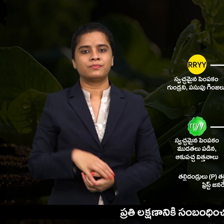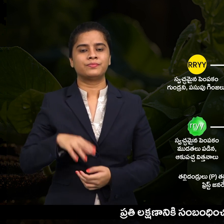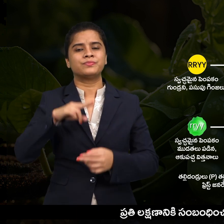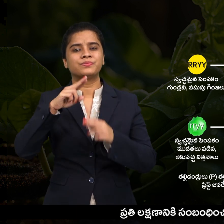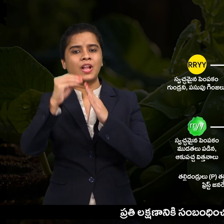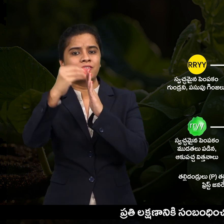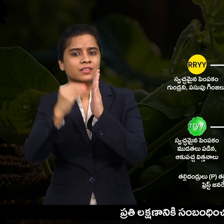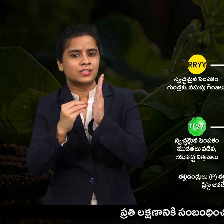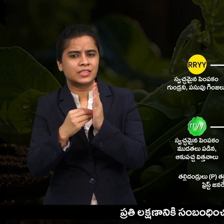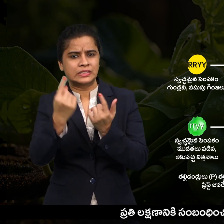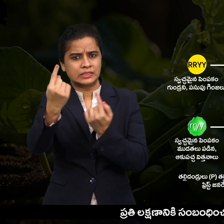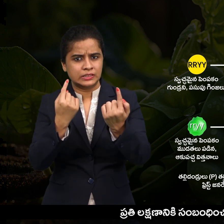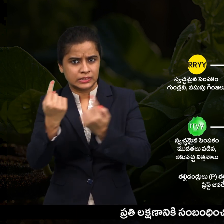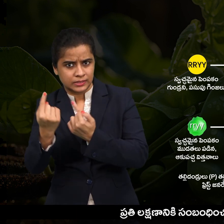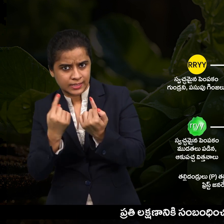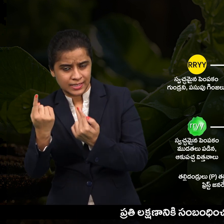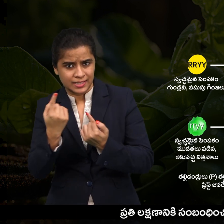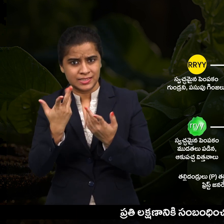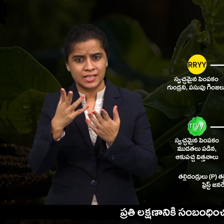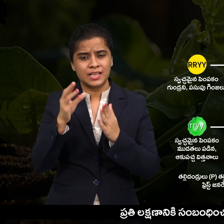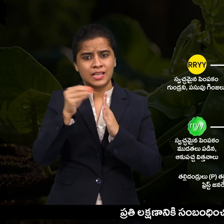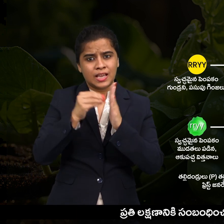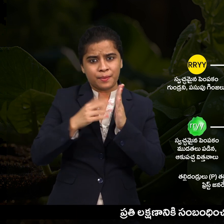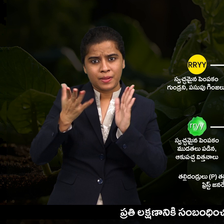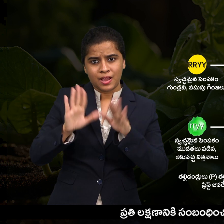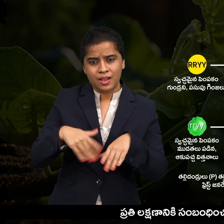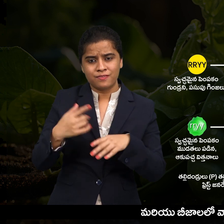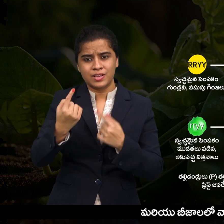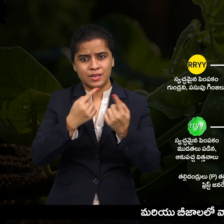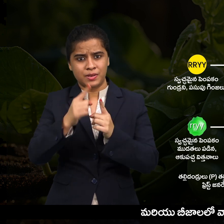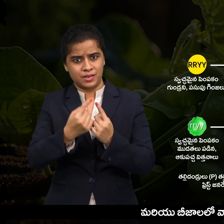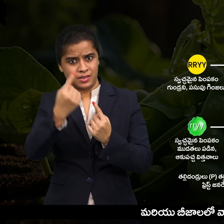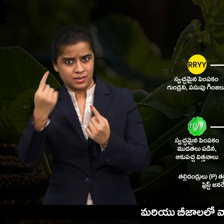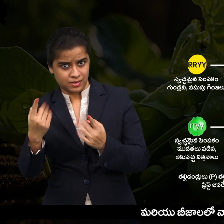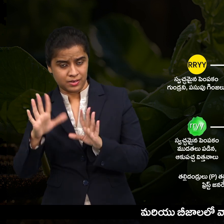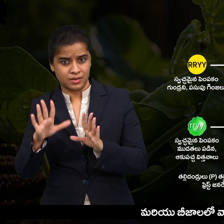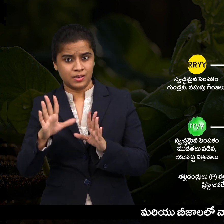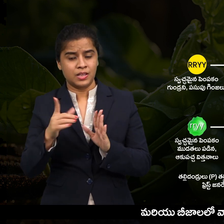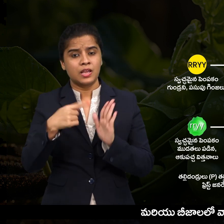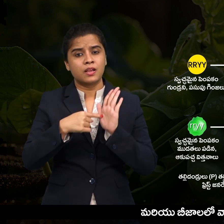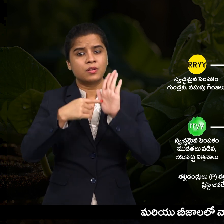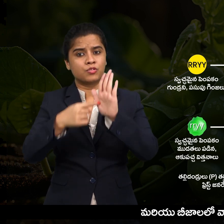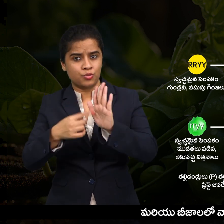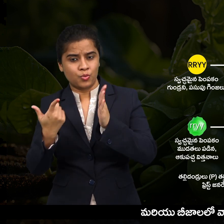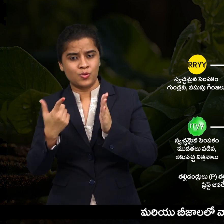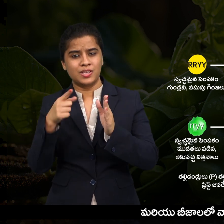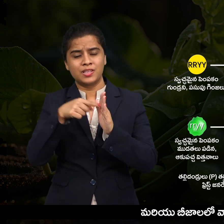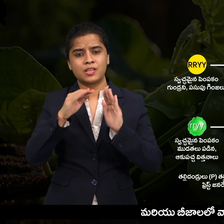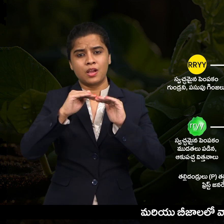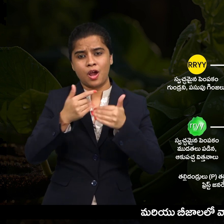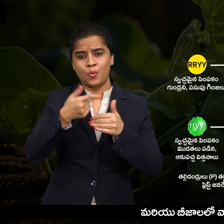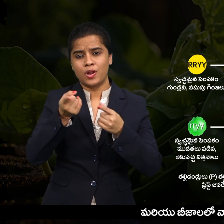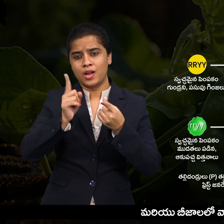ప్రతి లక్షణానికి సంబంధించిన కారకాలు స్వతంత్రంగా ఉంటాయి మరియు బీజాలలో వారి గుర్తింపును